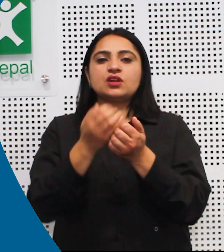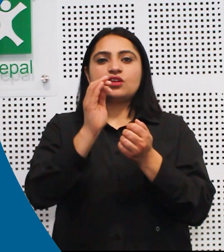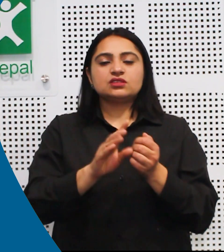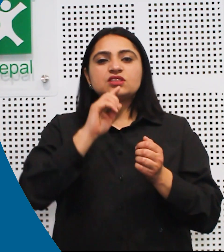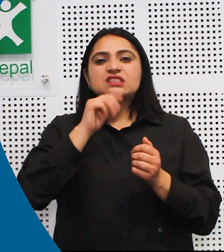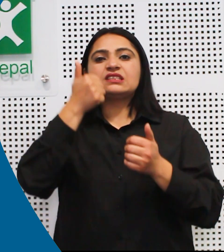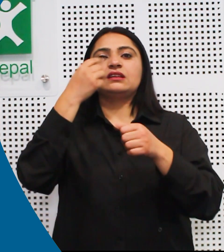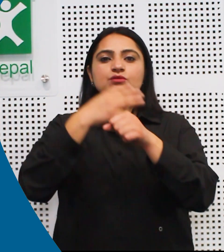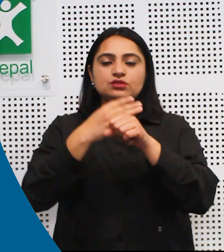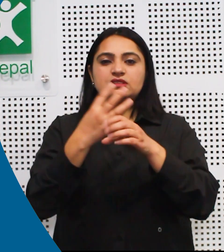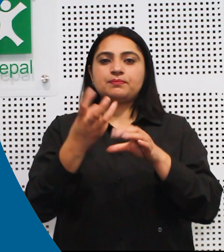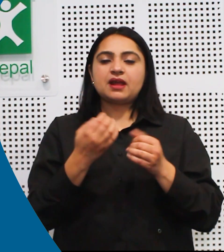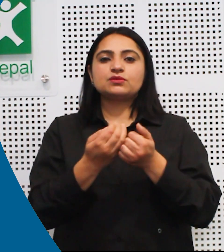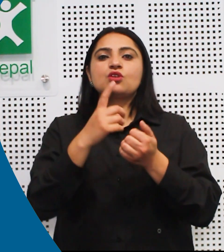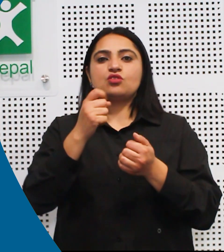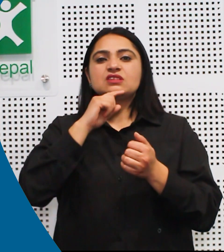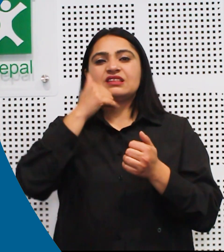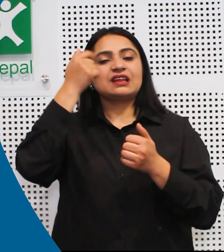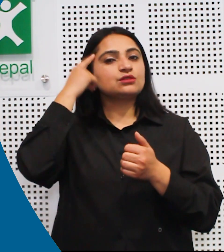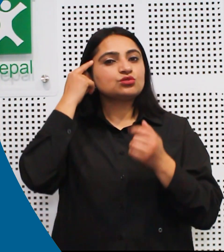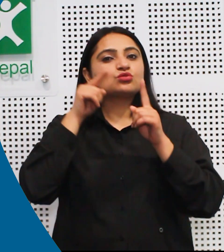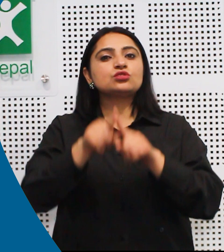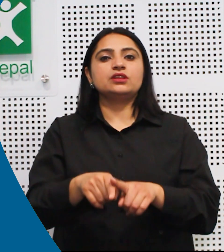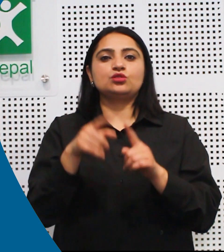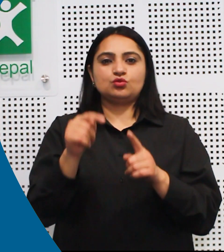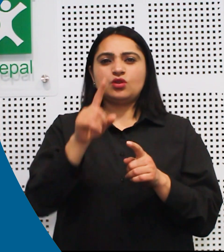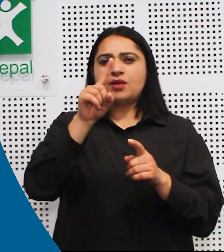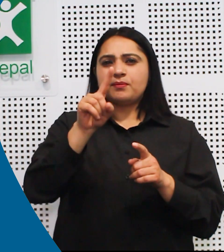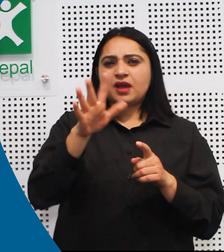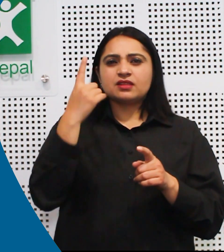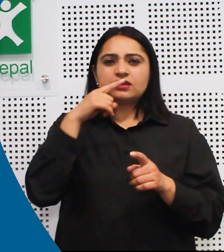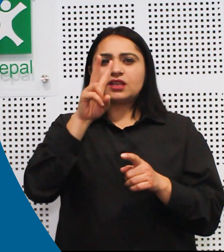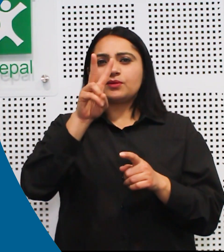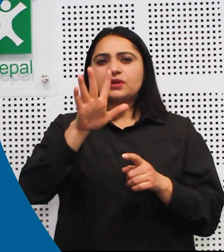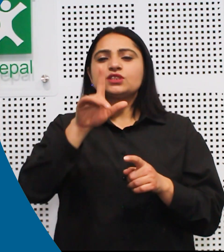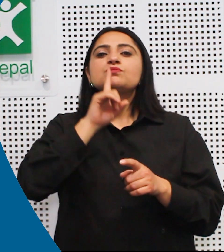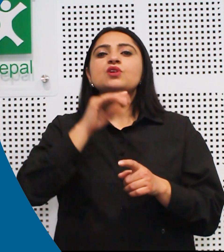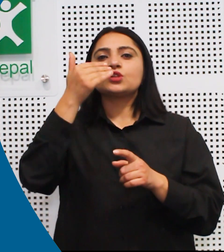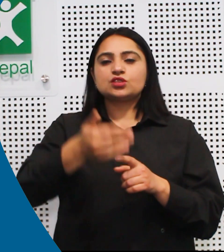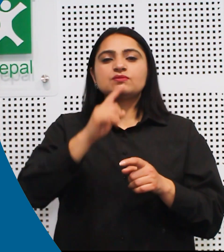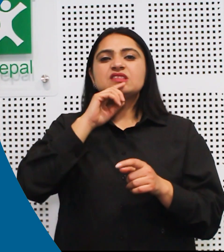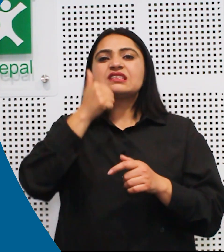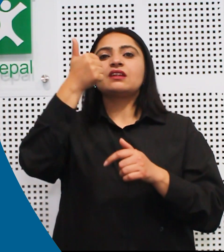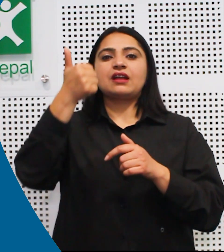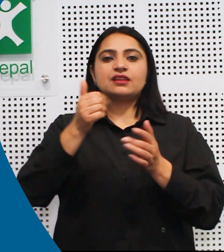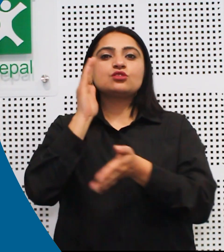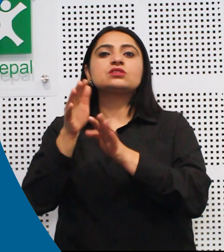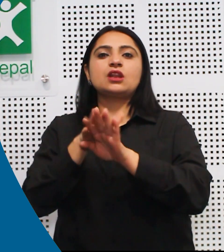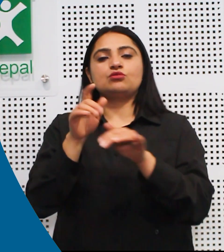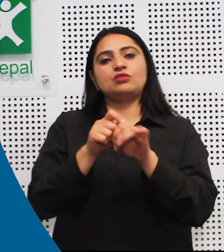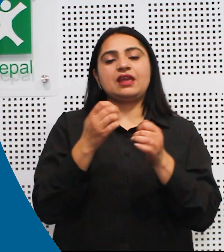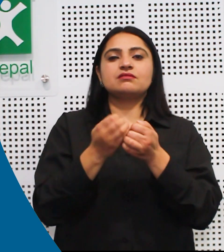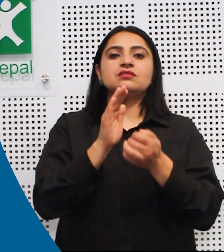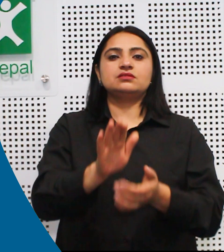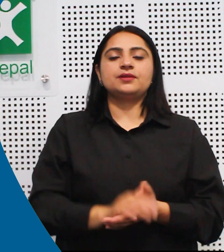दीर्घकालीन उद्देश्य प्राप्त गर्नका लागि दीर्घकालीन सोच सहितको 15 देखि 25 वर्षसम्मका दीर्घकालीन योजनाहरू तयार